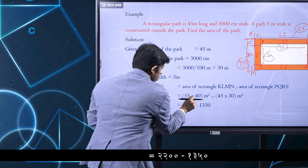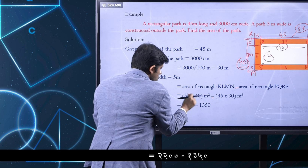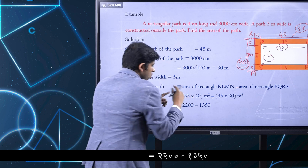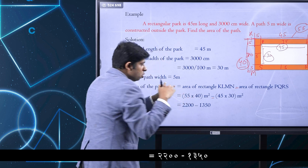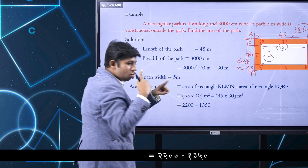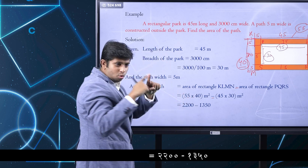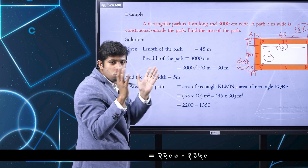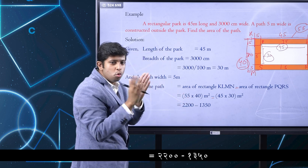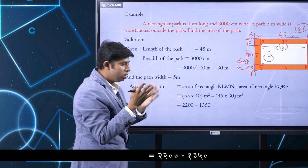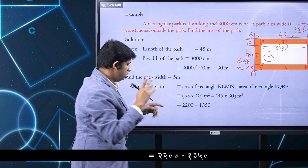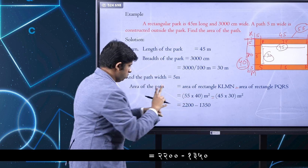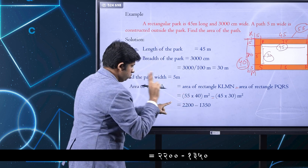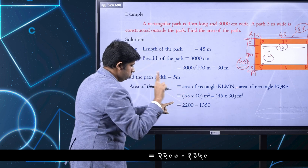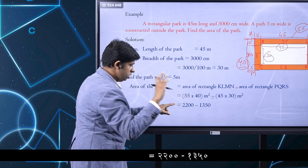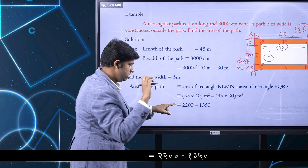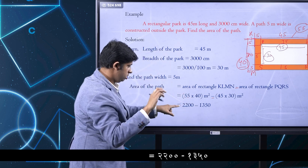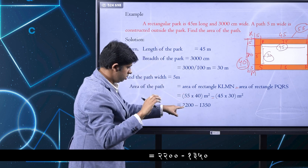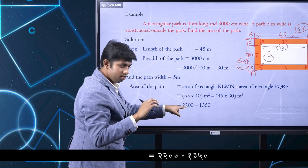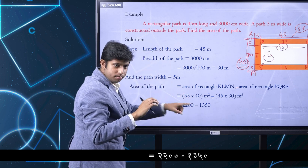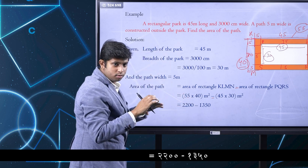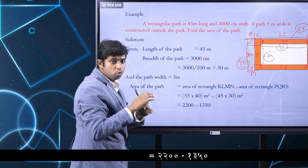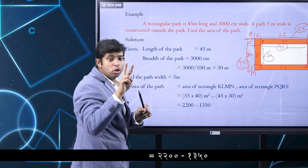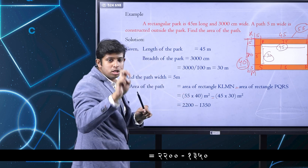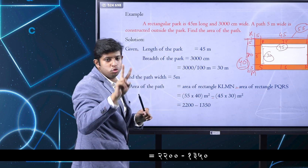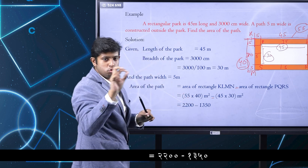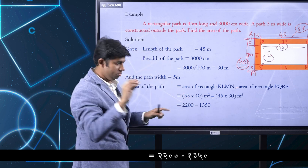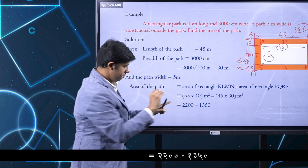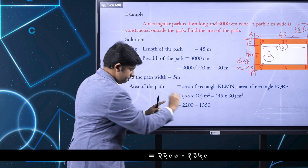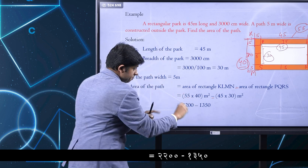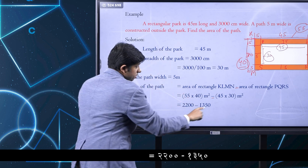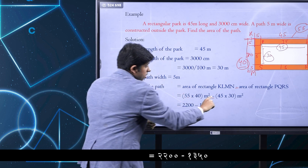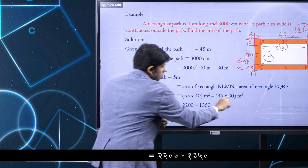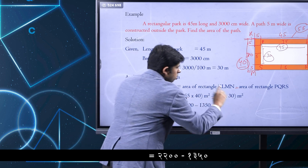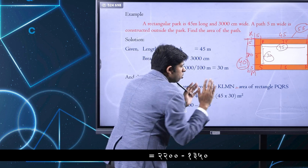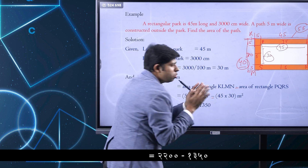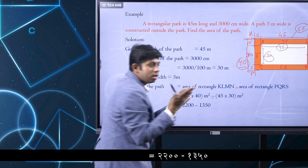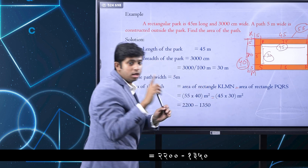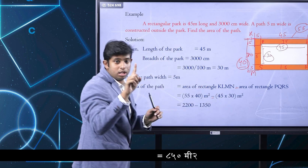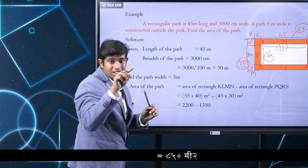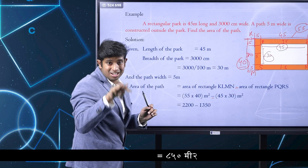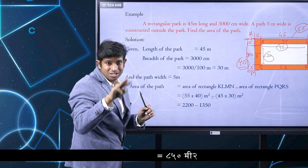इज इक्वल टू 2200 वजा 1350 इज इक्वल